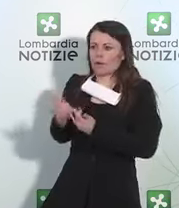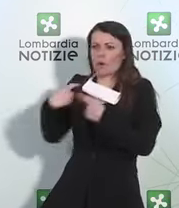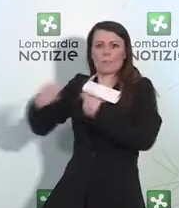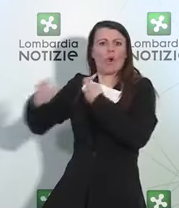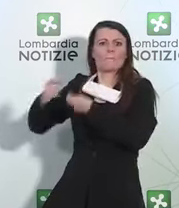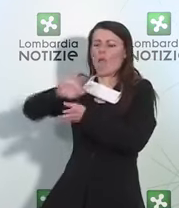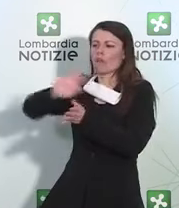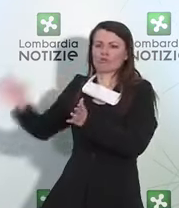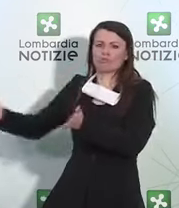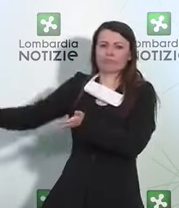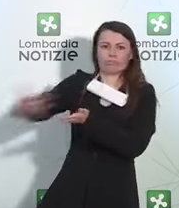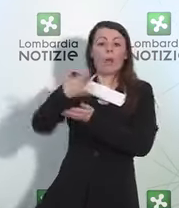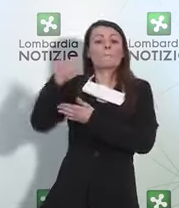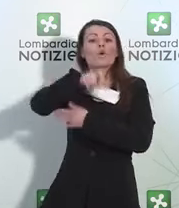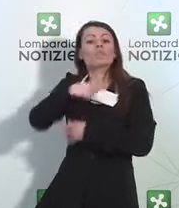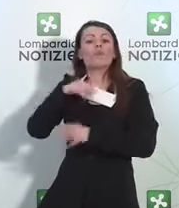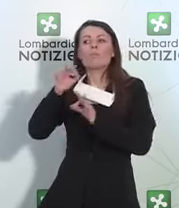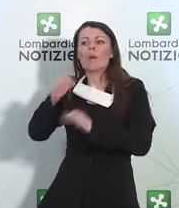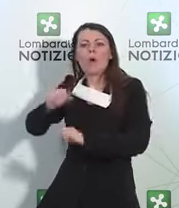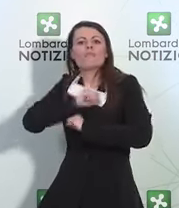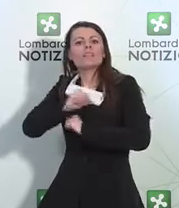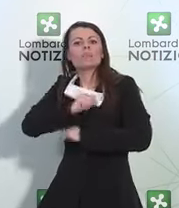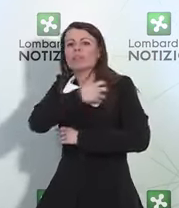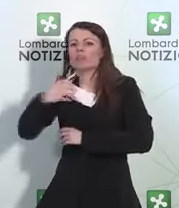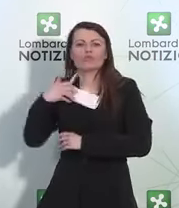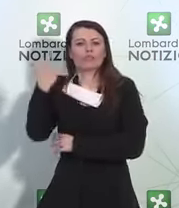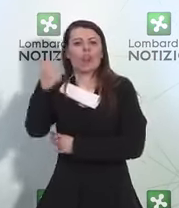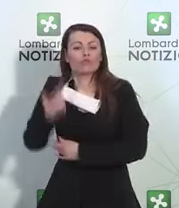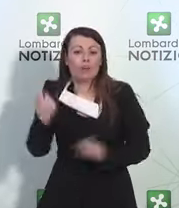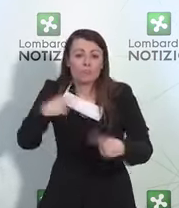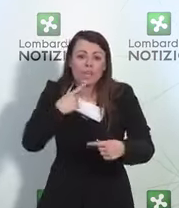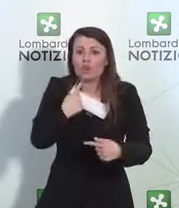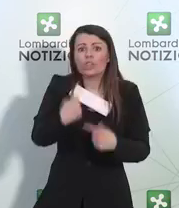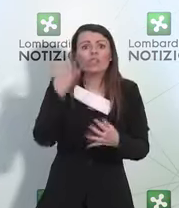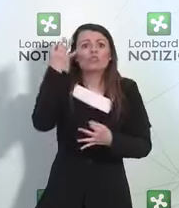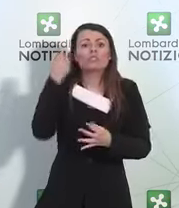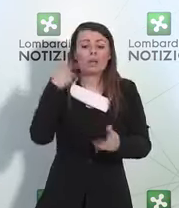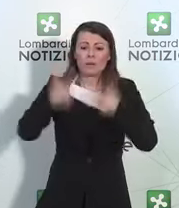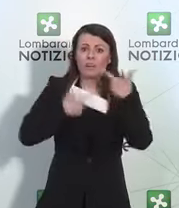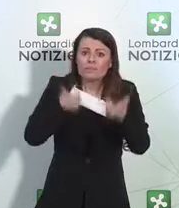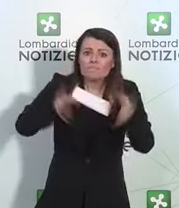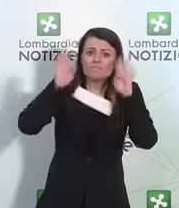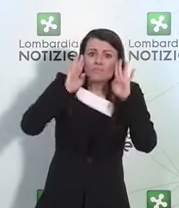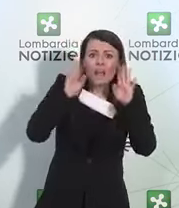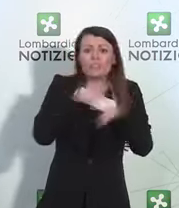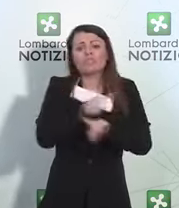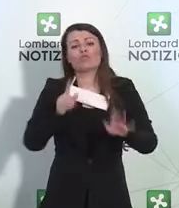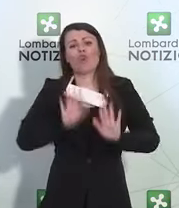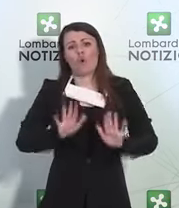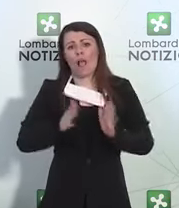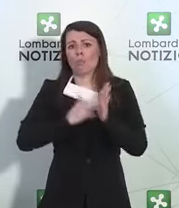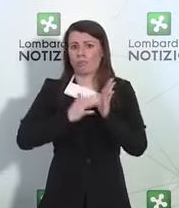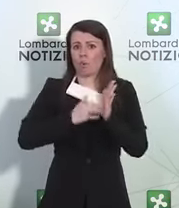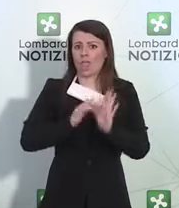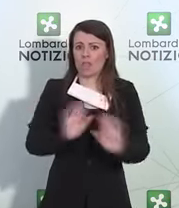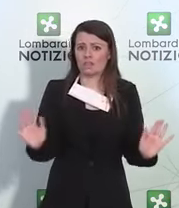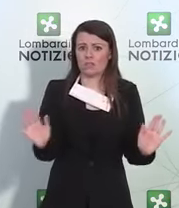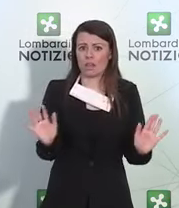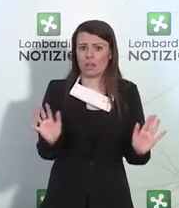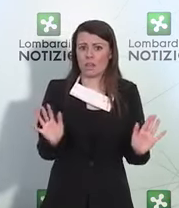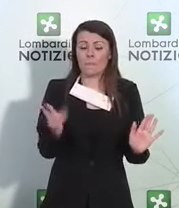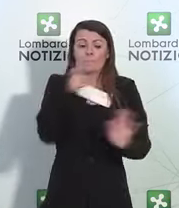scientifica quindi ecco perché io dico bisogna andare cauti bisogna poter applicare bisogna poter